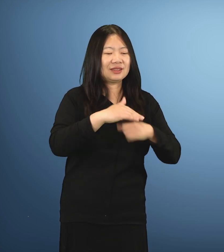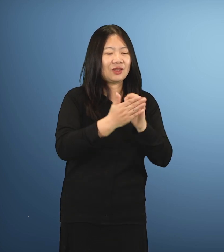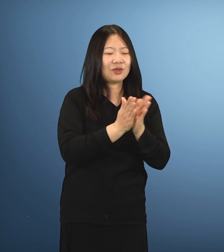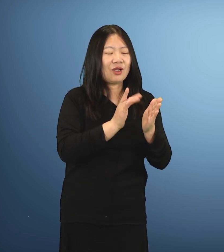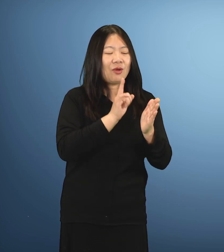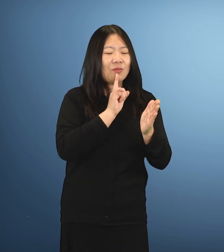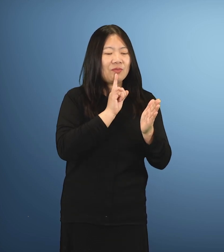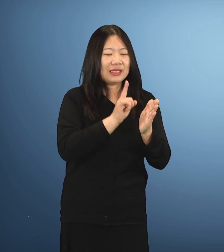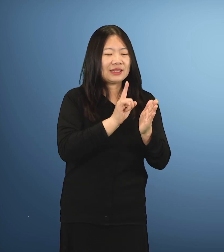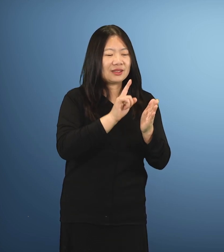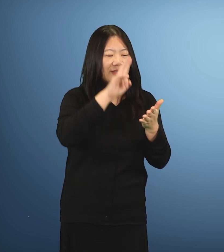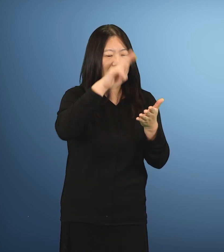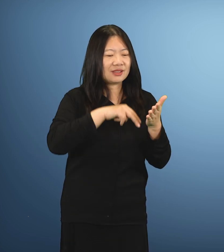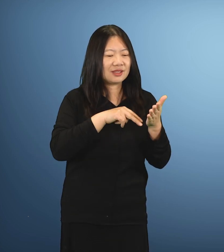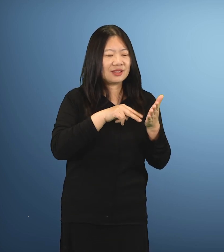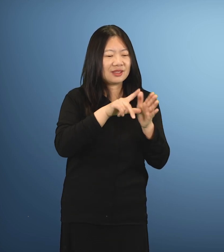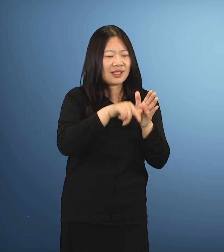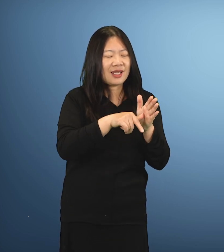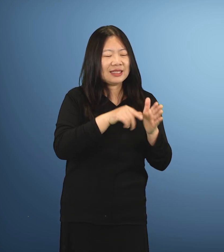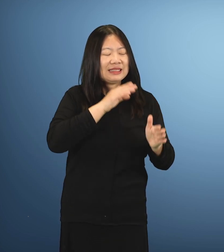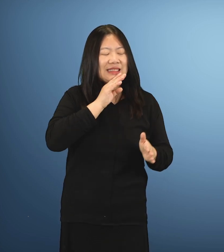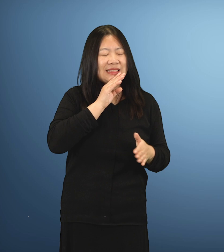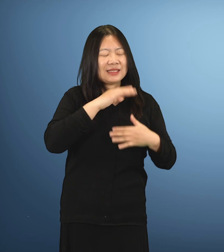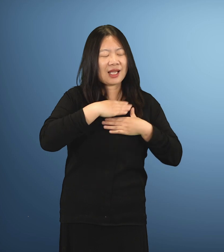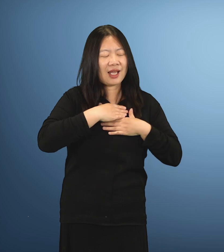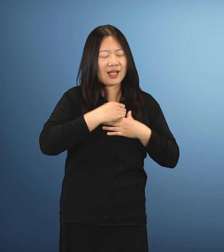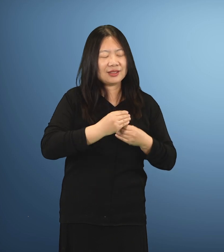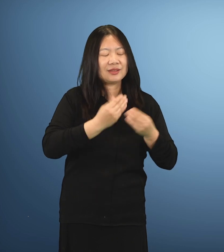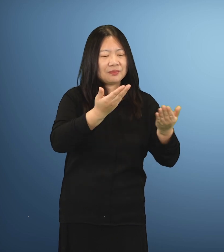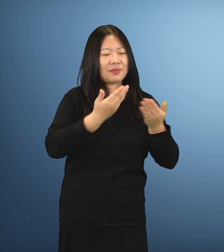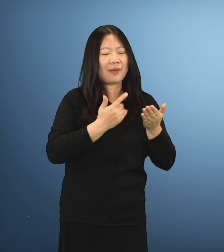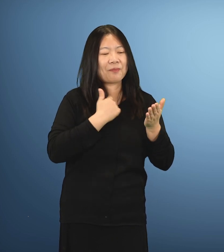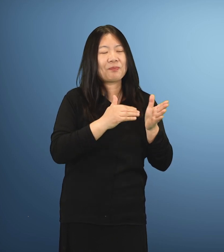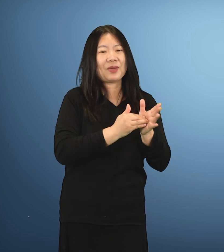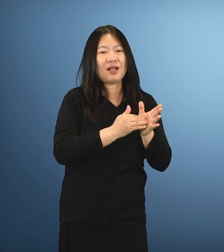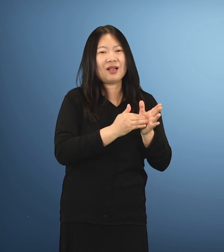야, 이런 목자가